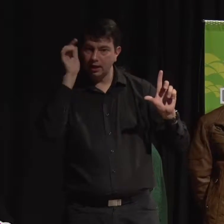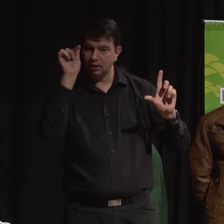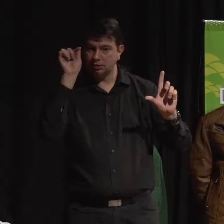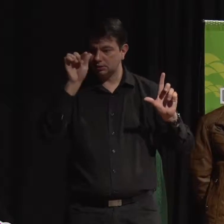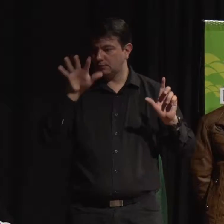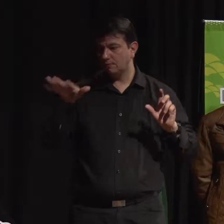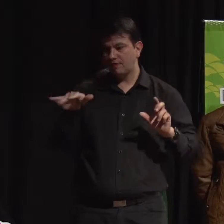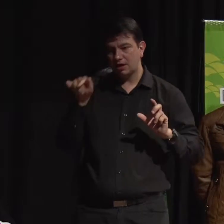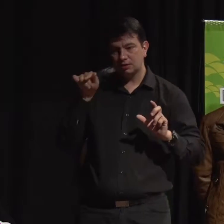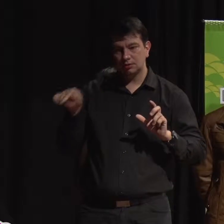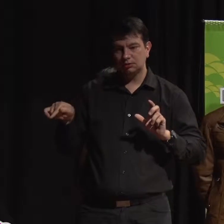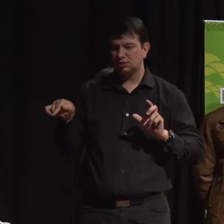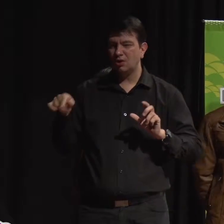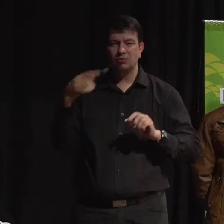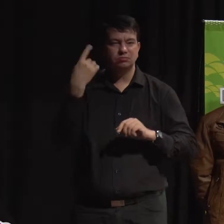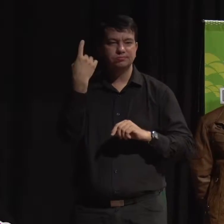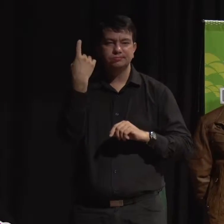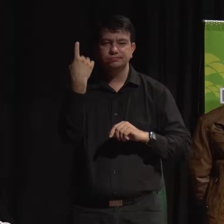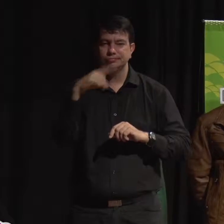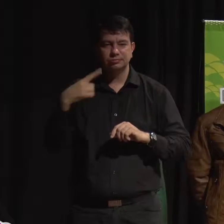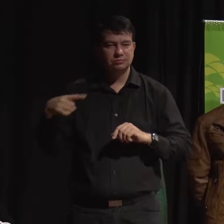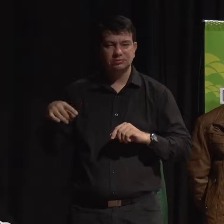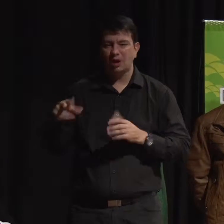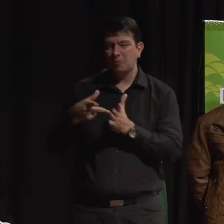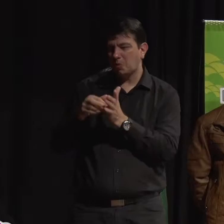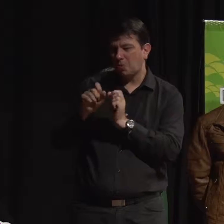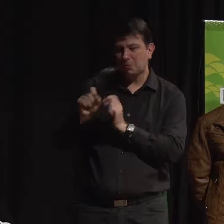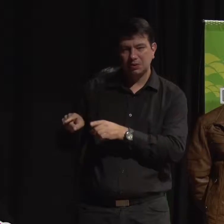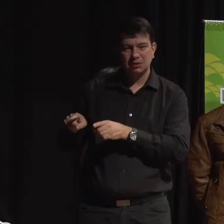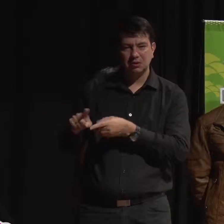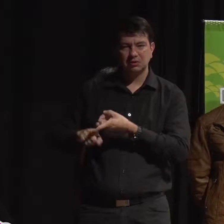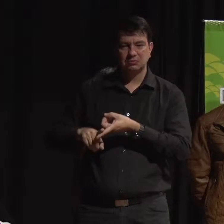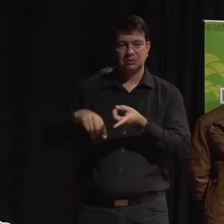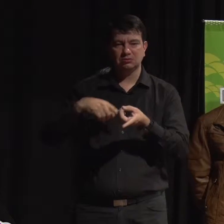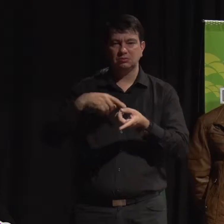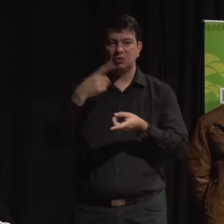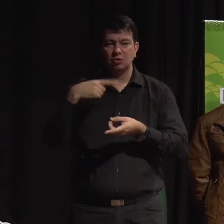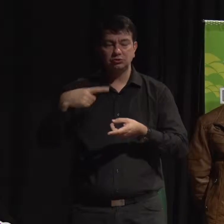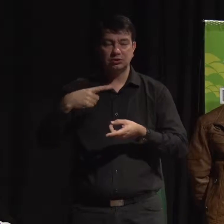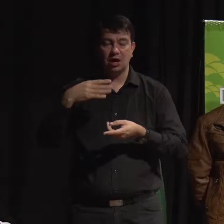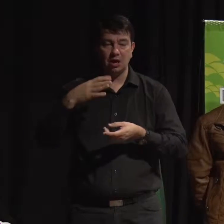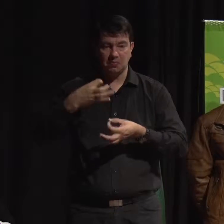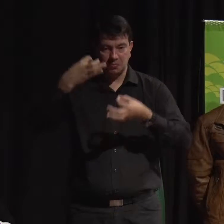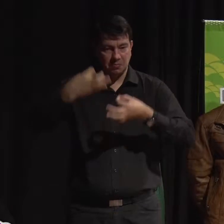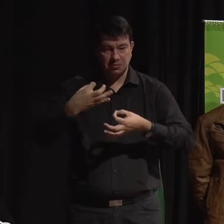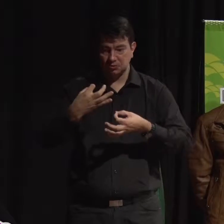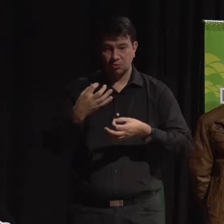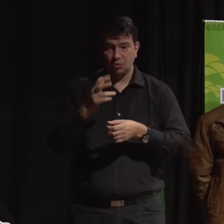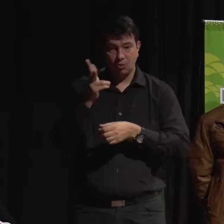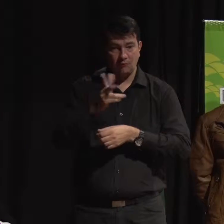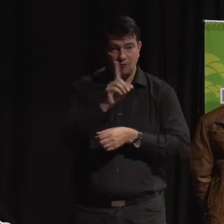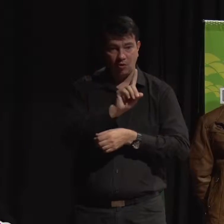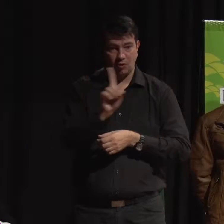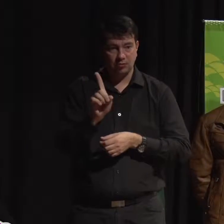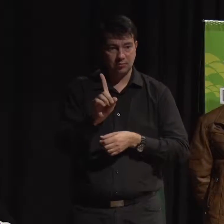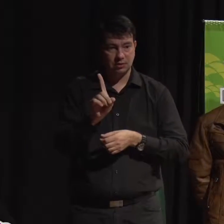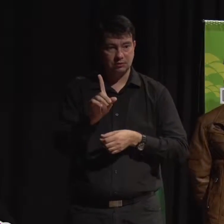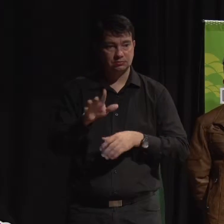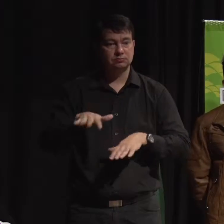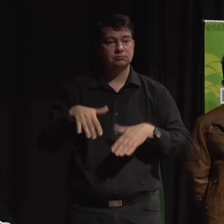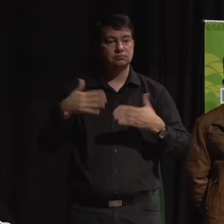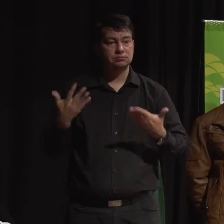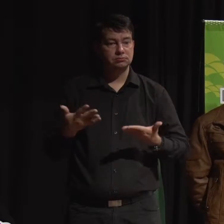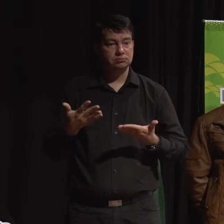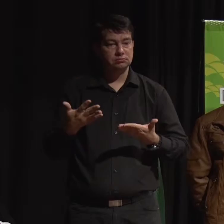nada muestran solamente cosas estén problemáticas si no las cosas buenas que se cumplen en el barrio y bueno y más que nada